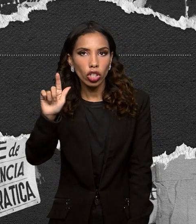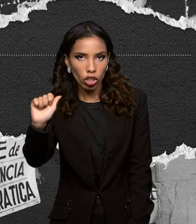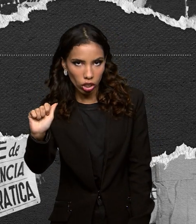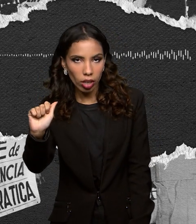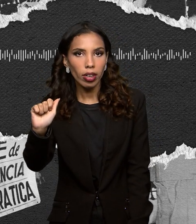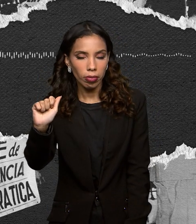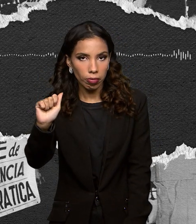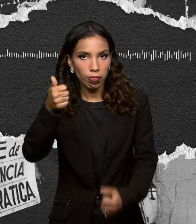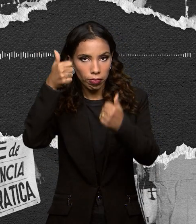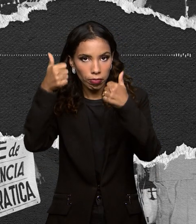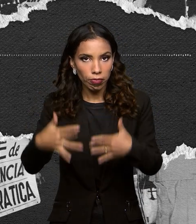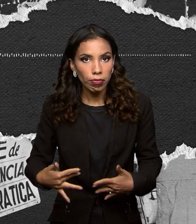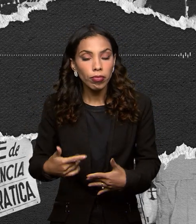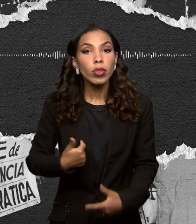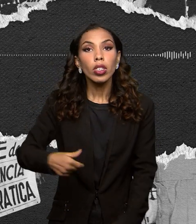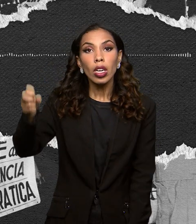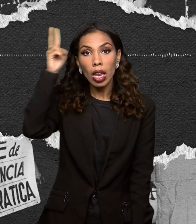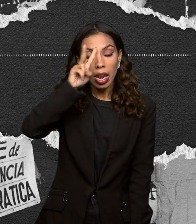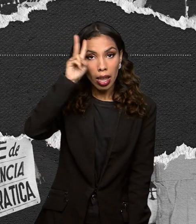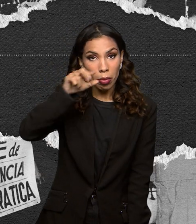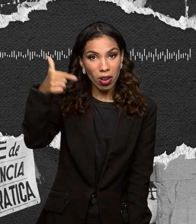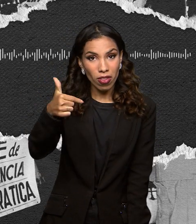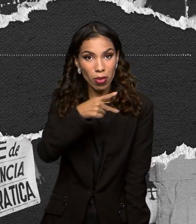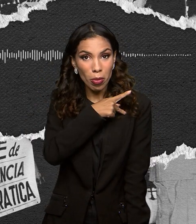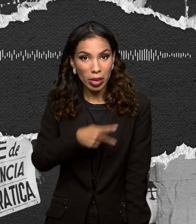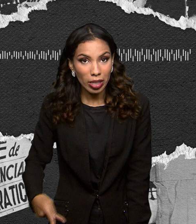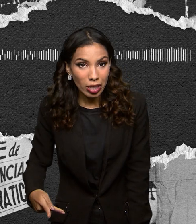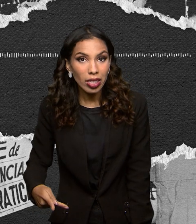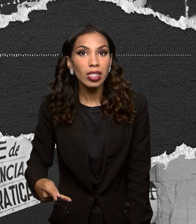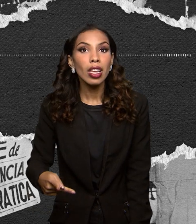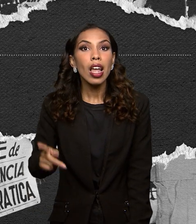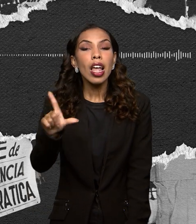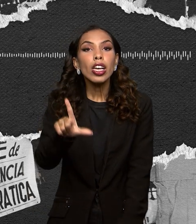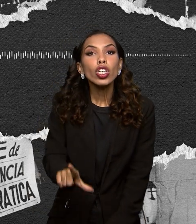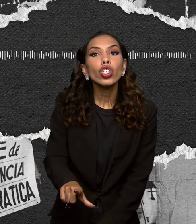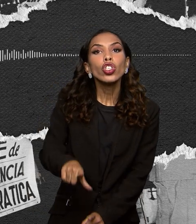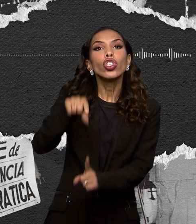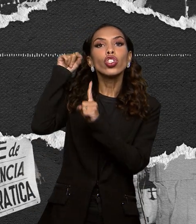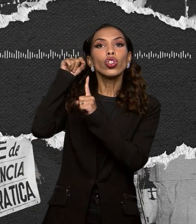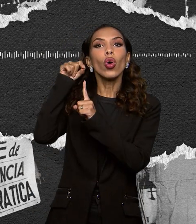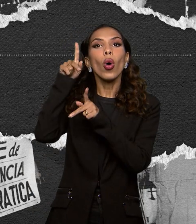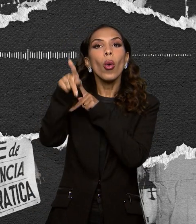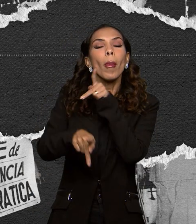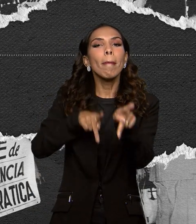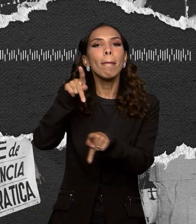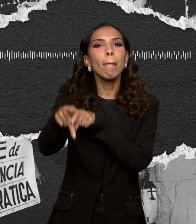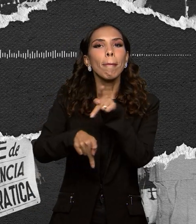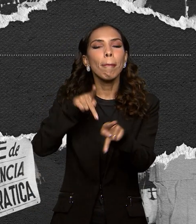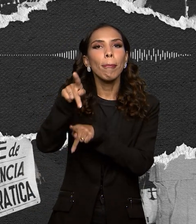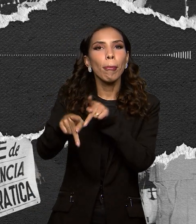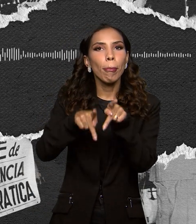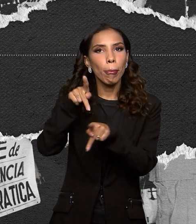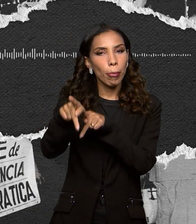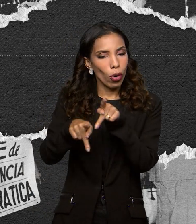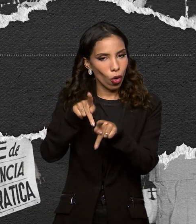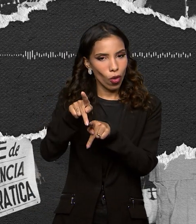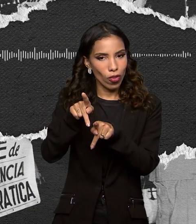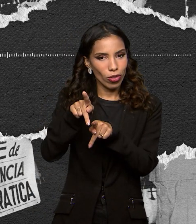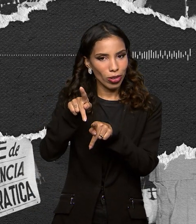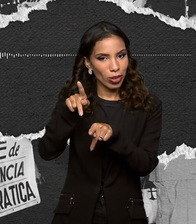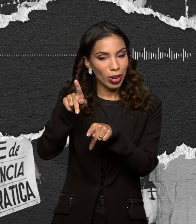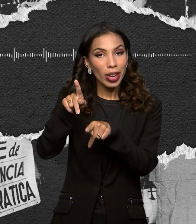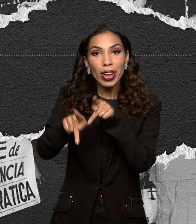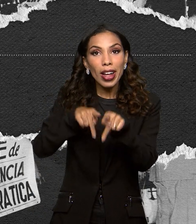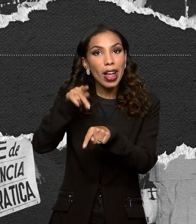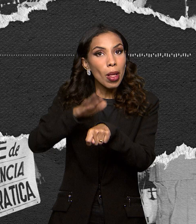Gomes. Lembrando que o vice-presidente, nesse momento, era eleito diretamente pela população. Ele